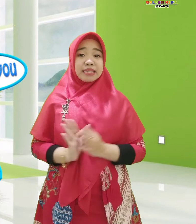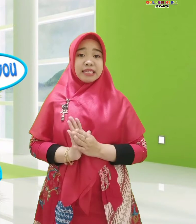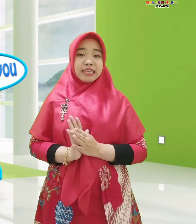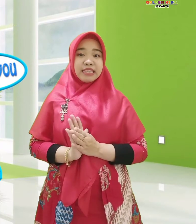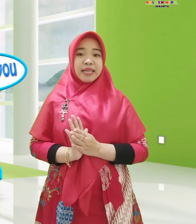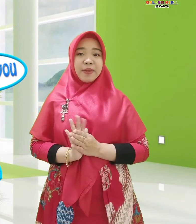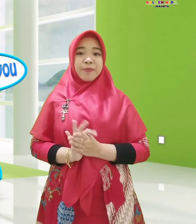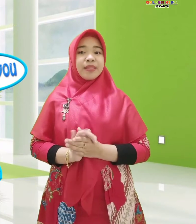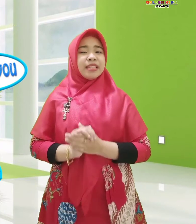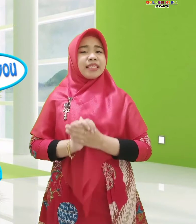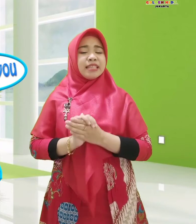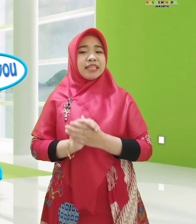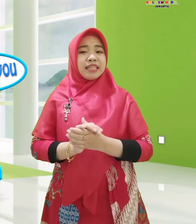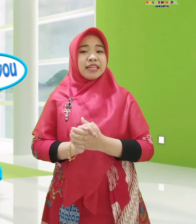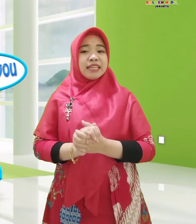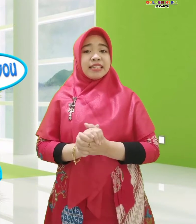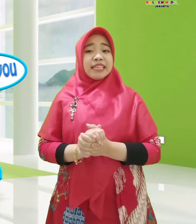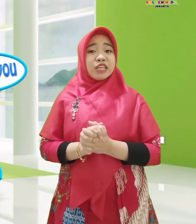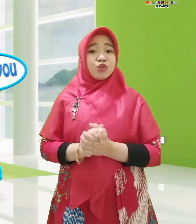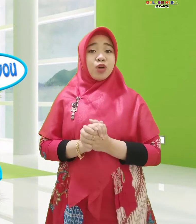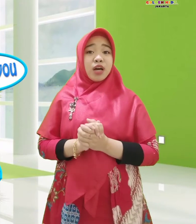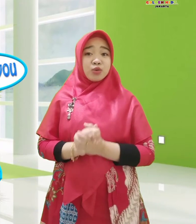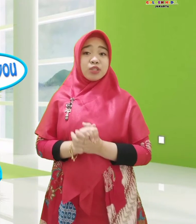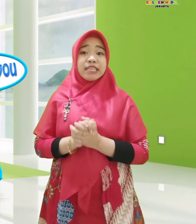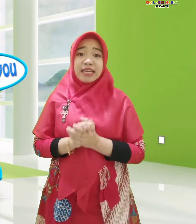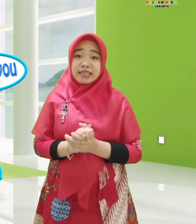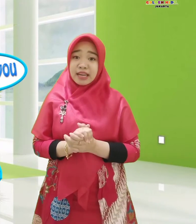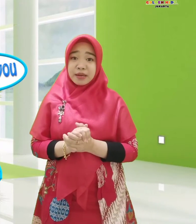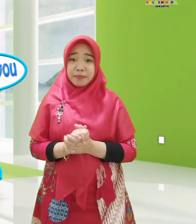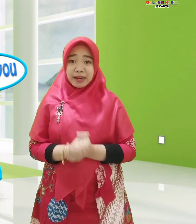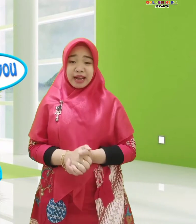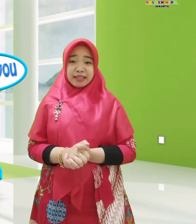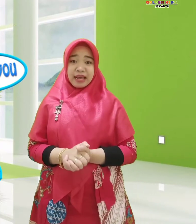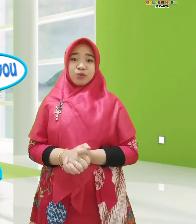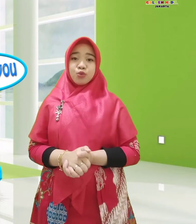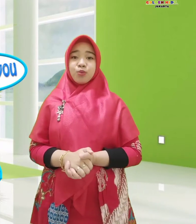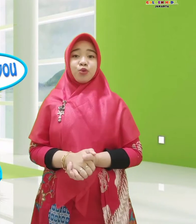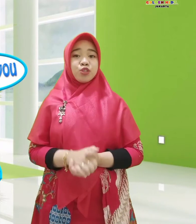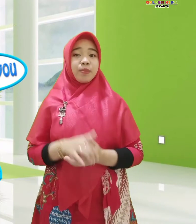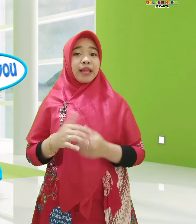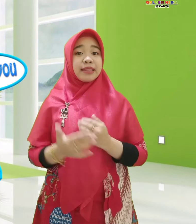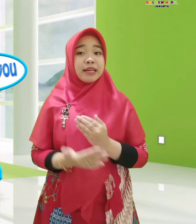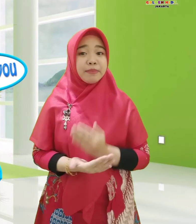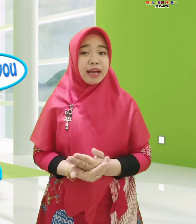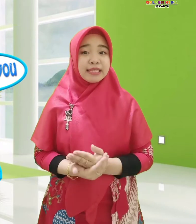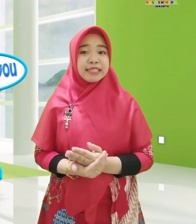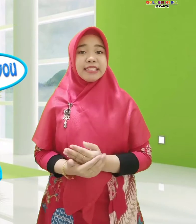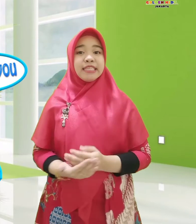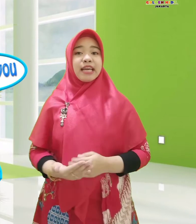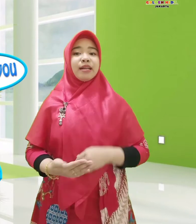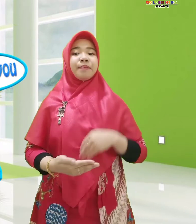kasih, kita juga harus ingatkan kepada anak untuk mengucapkan terima kasih jika